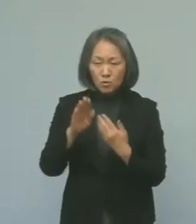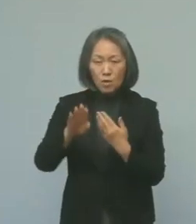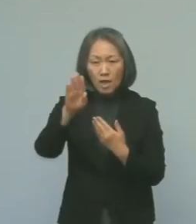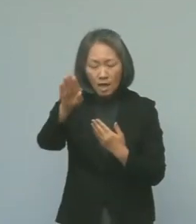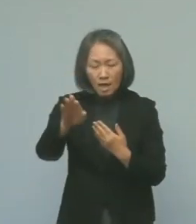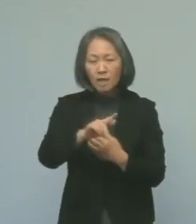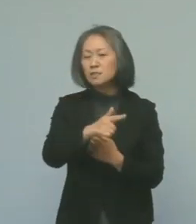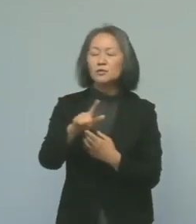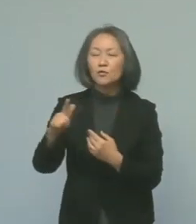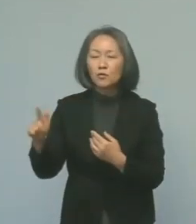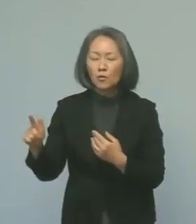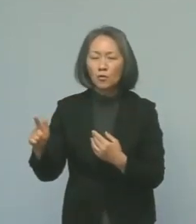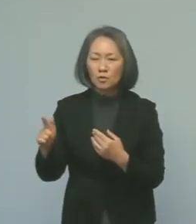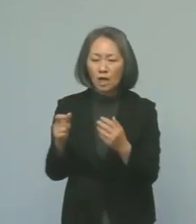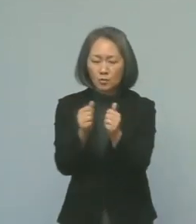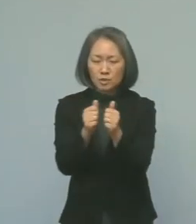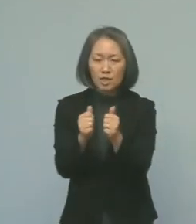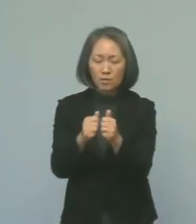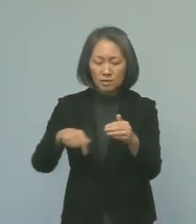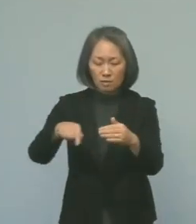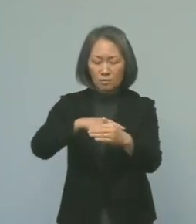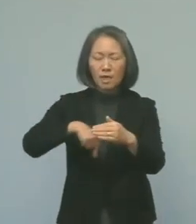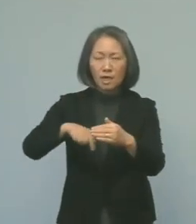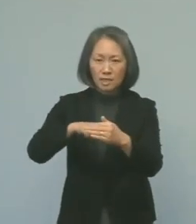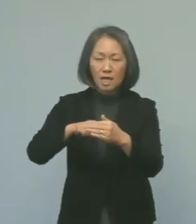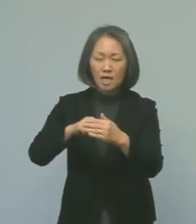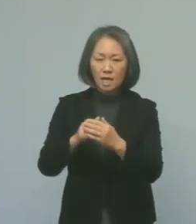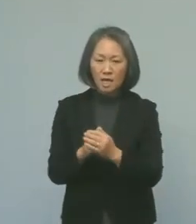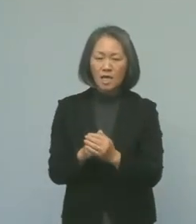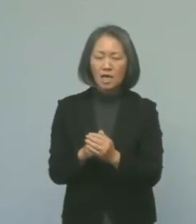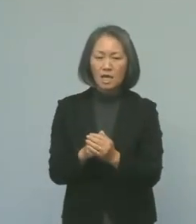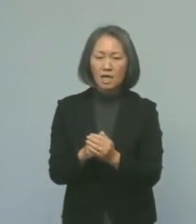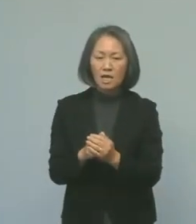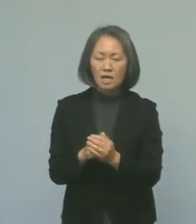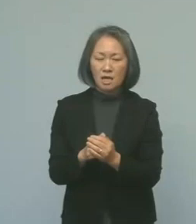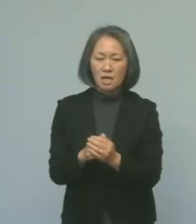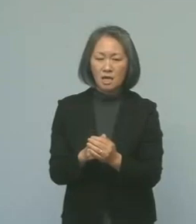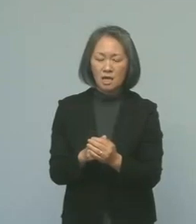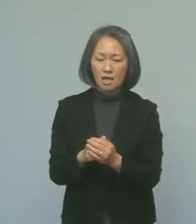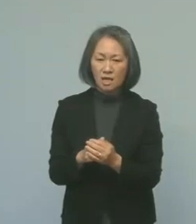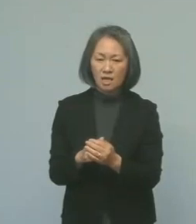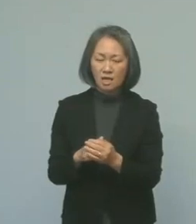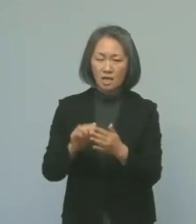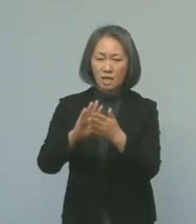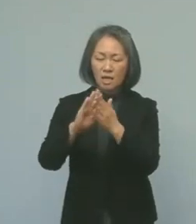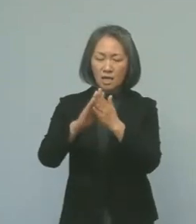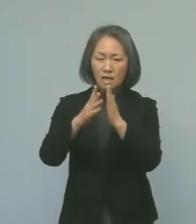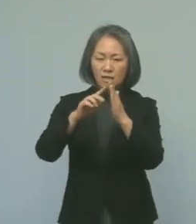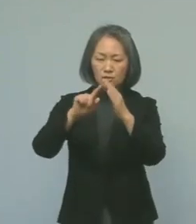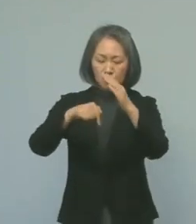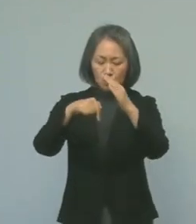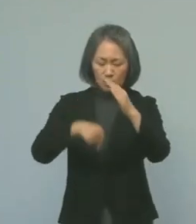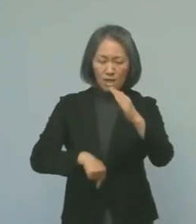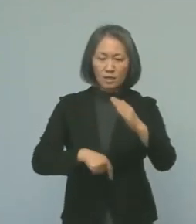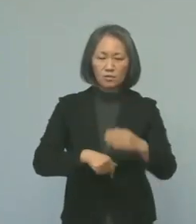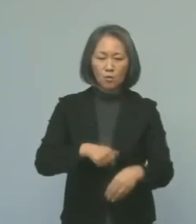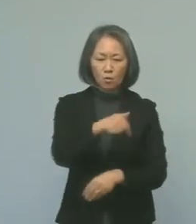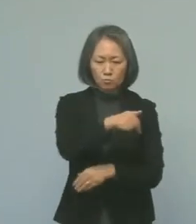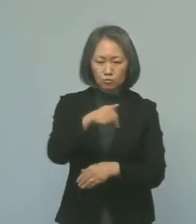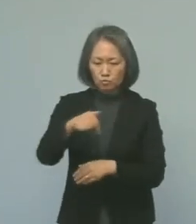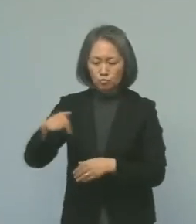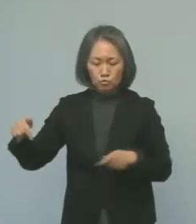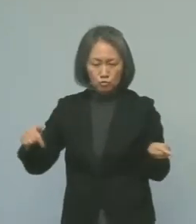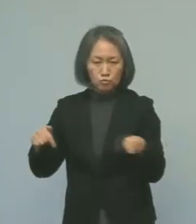ういろんな打ち合わせの中で、実は各部との打ち合わせを始めておりまして、 昨日は子育て若